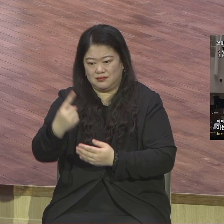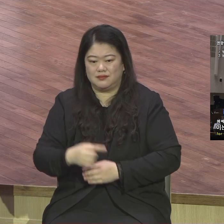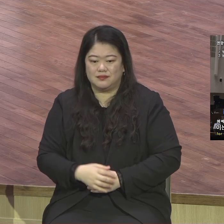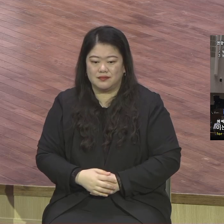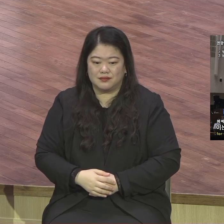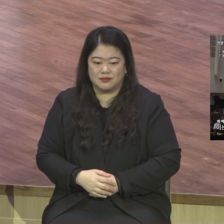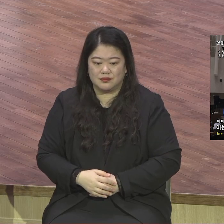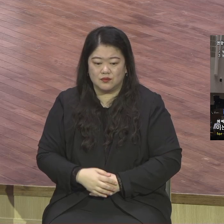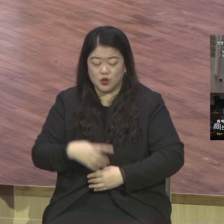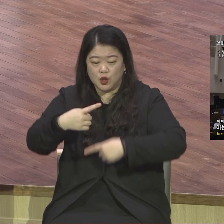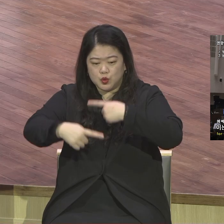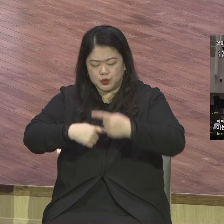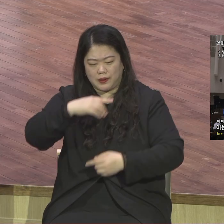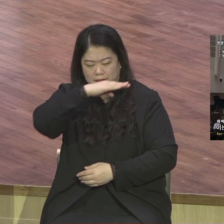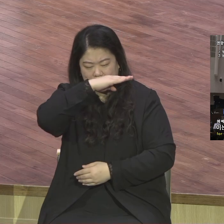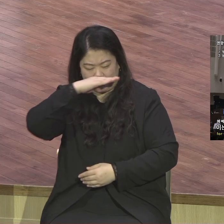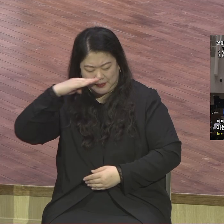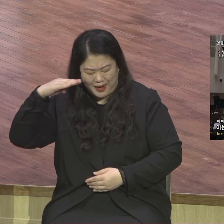참된 것을 말해.